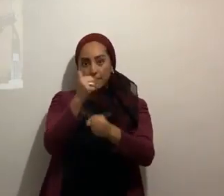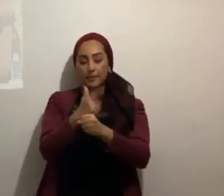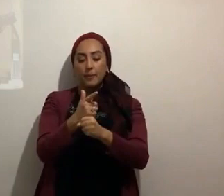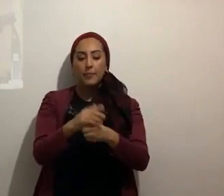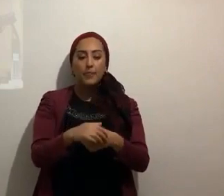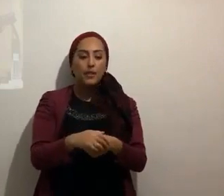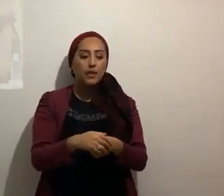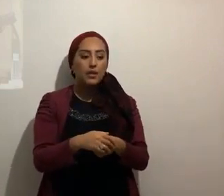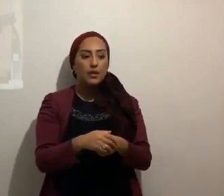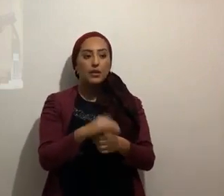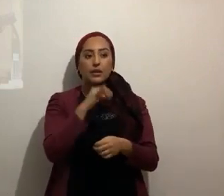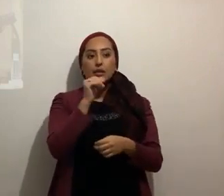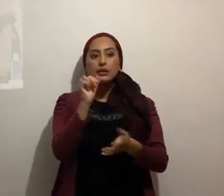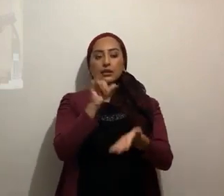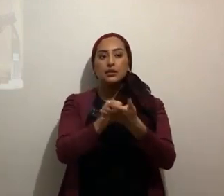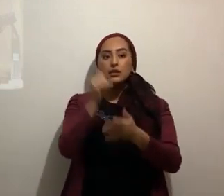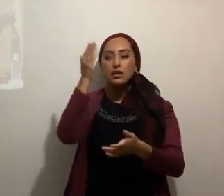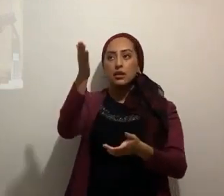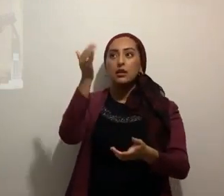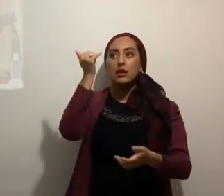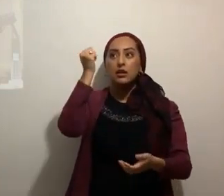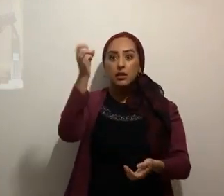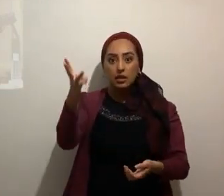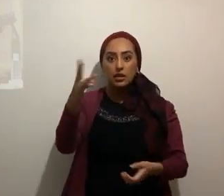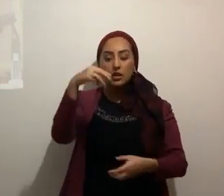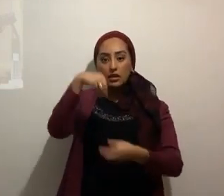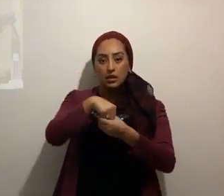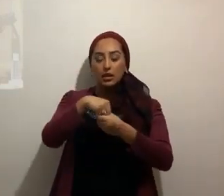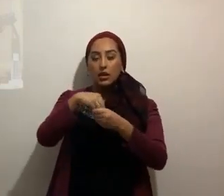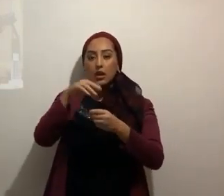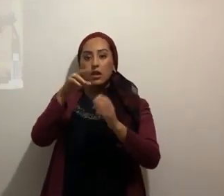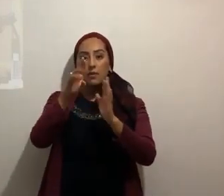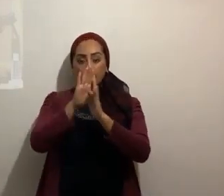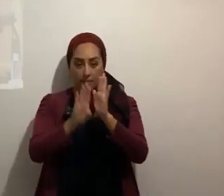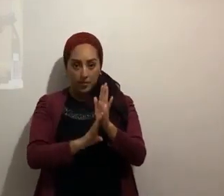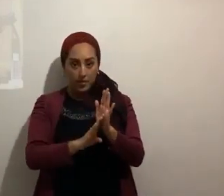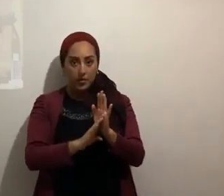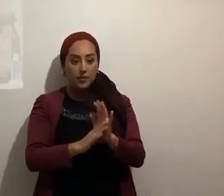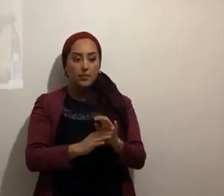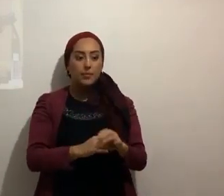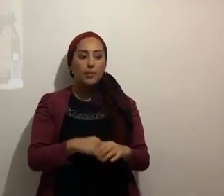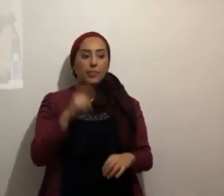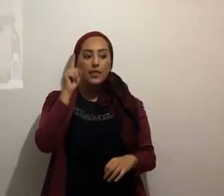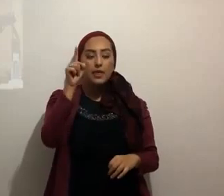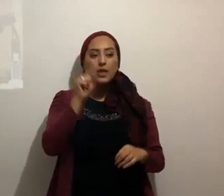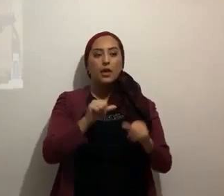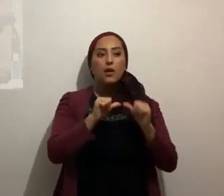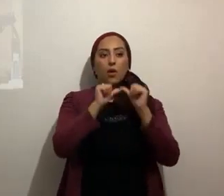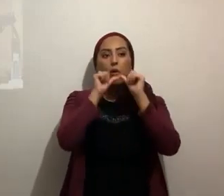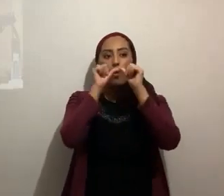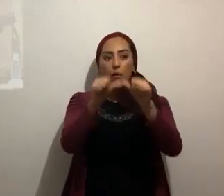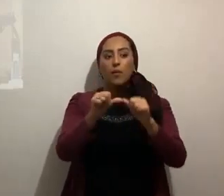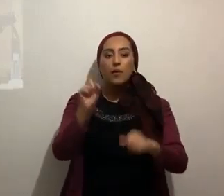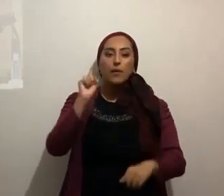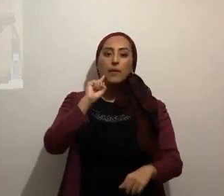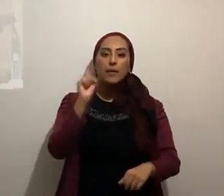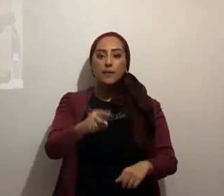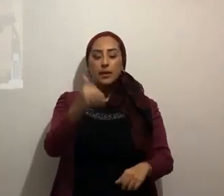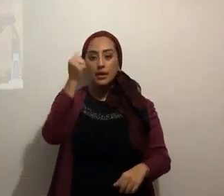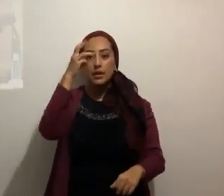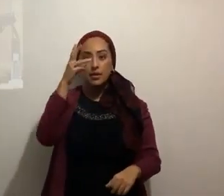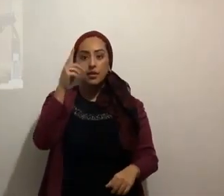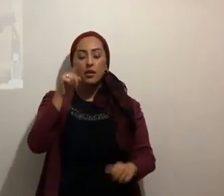hermanas, es que Yahshua, en la Tanaj, en la Biblia, siempre marca,